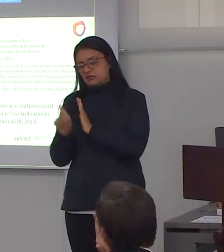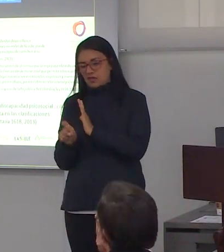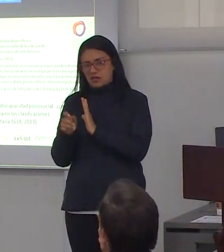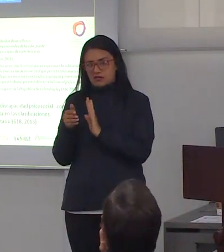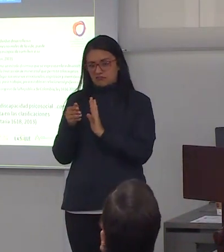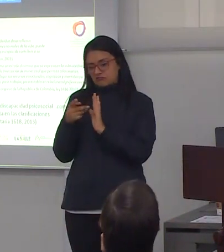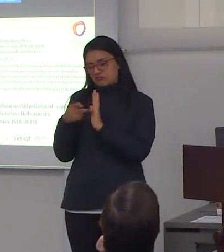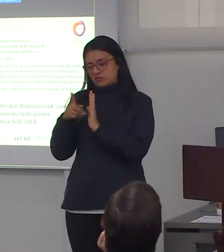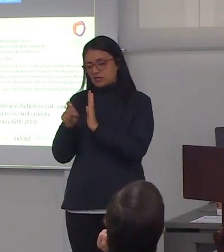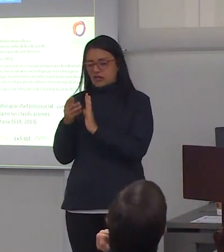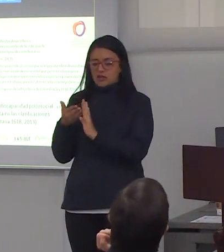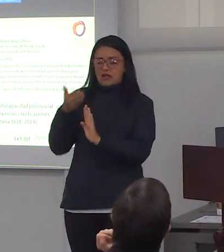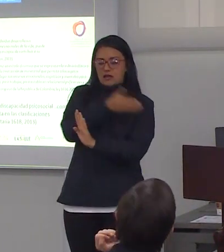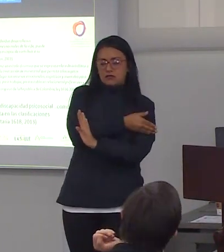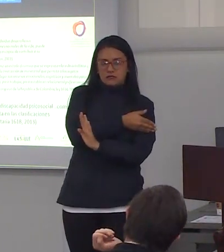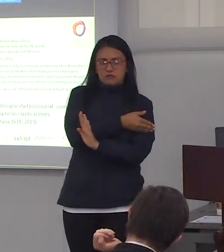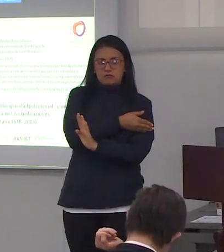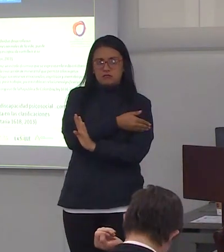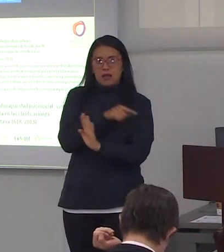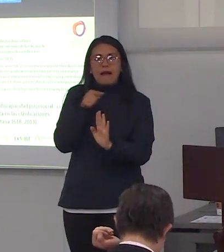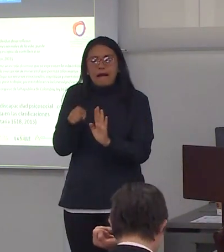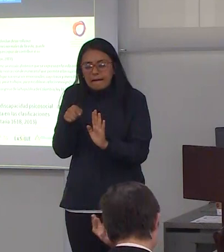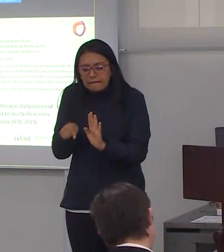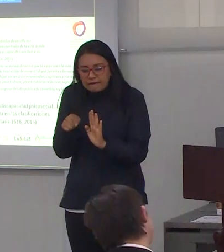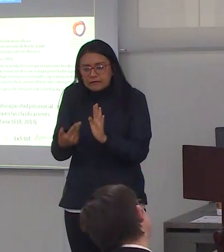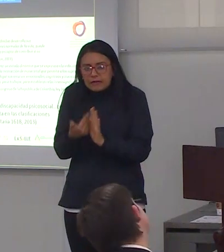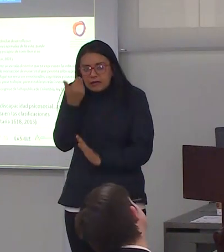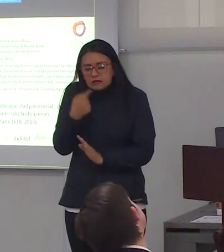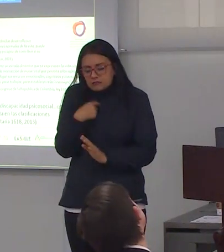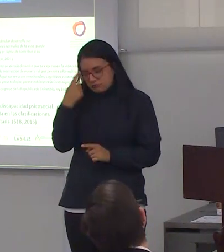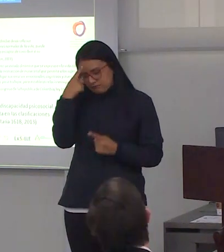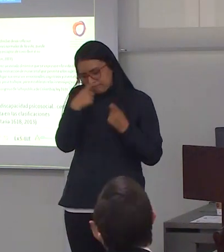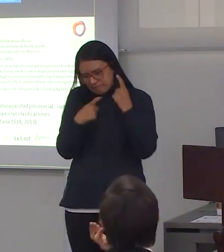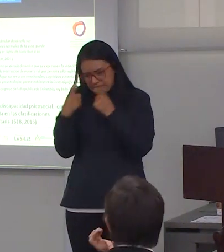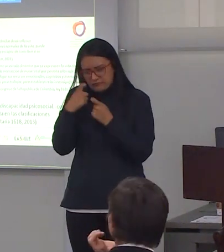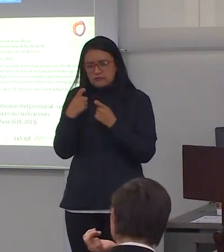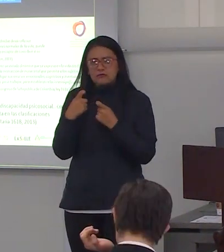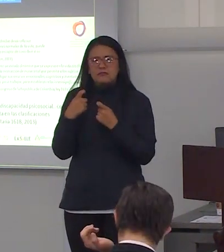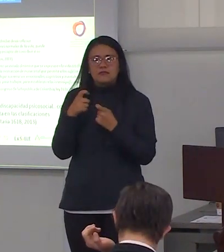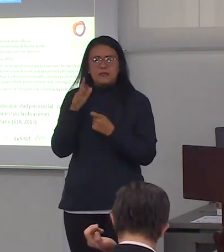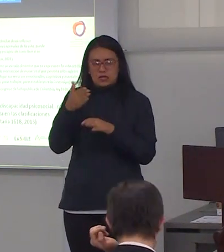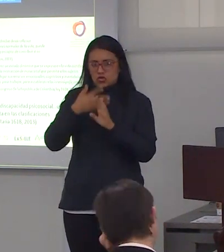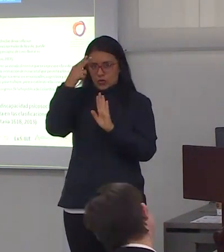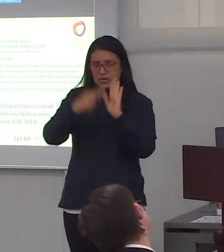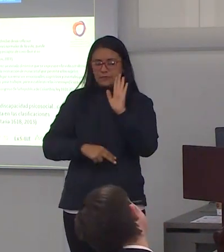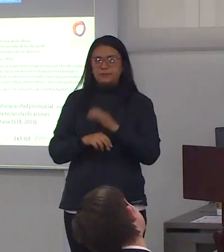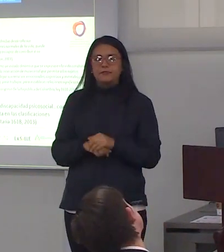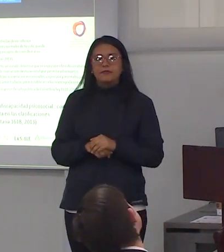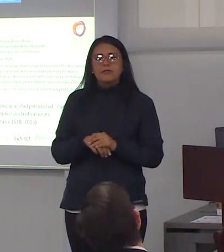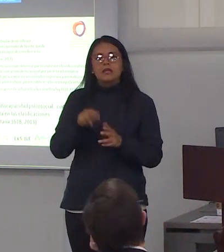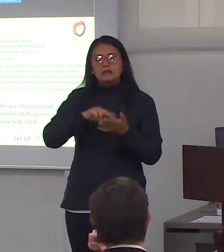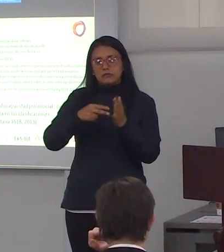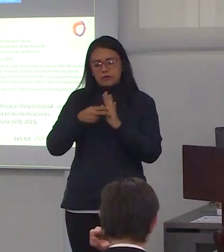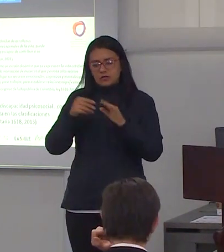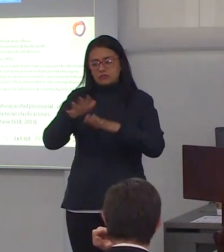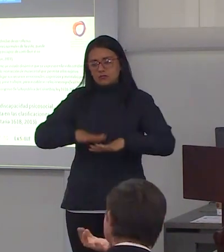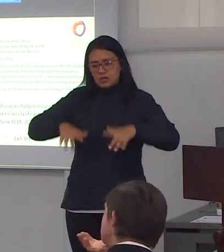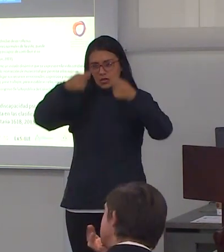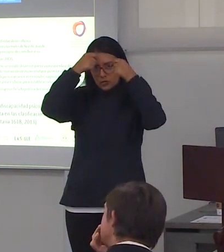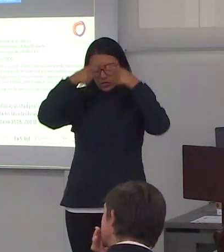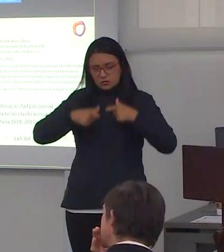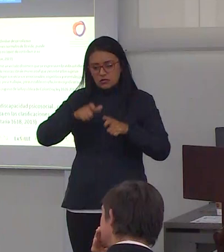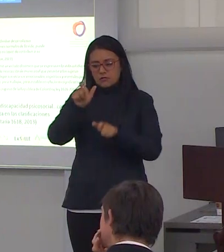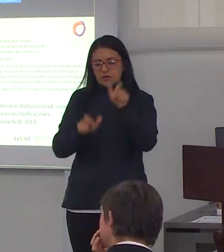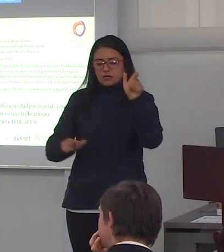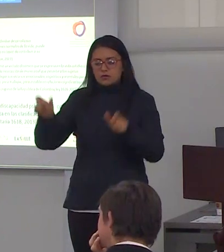sea eso es antes aquí ya estaban pensando en que les voy a leer es un estado de bienestar en el que el